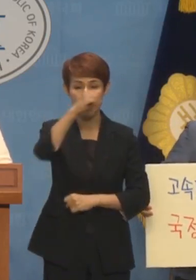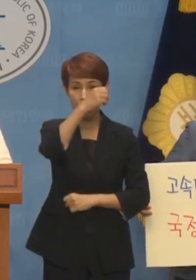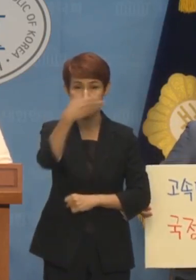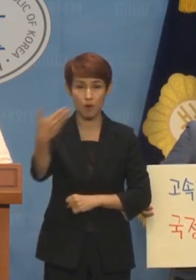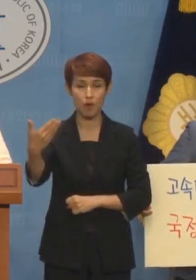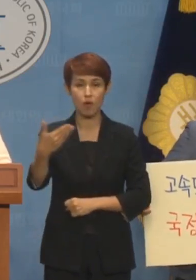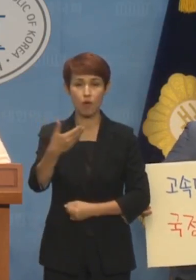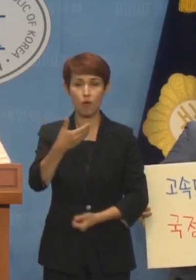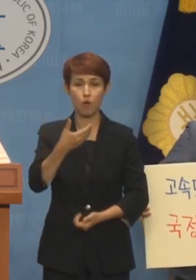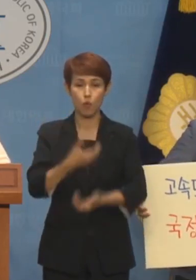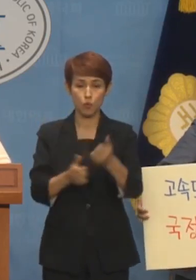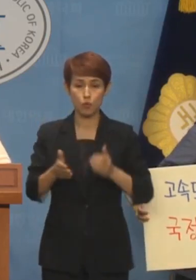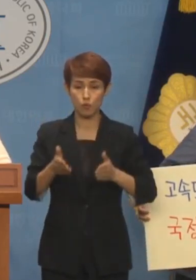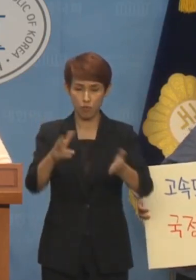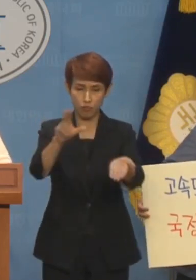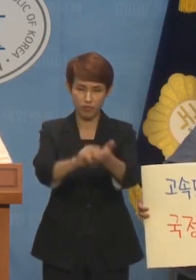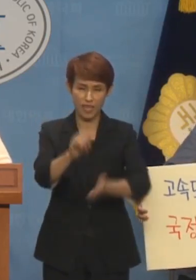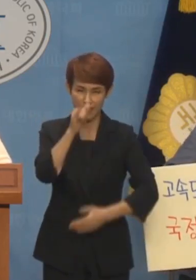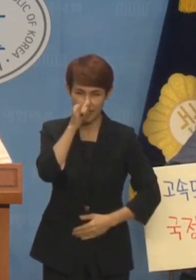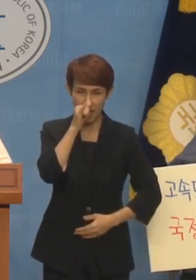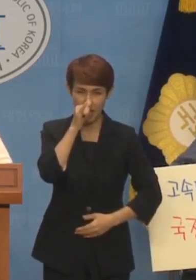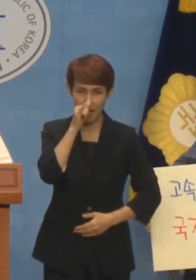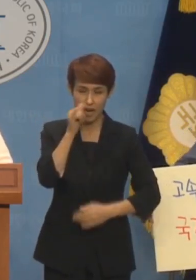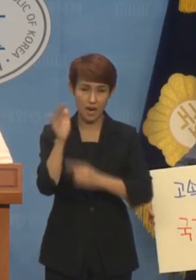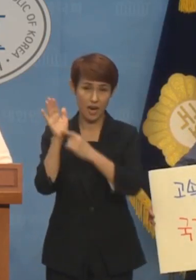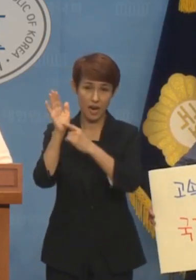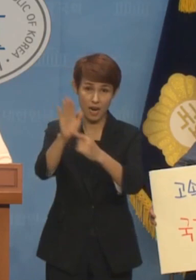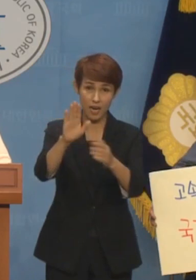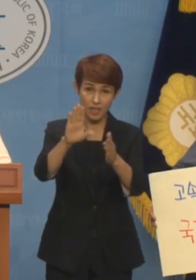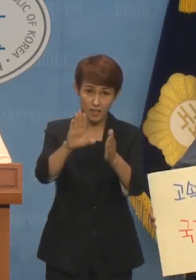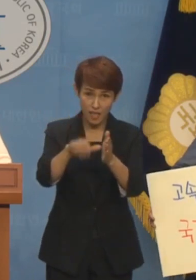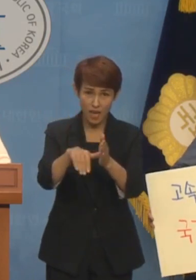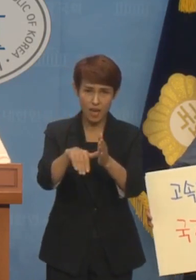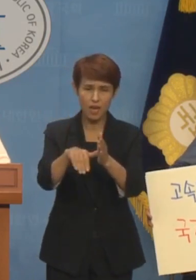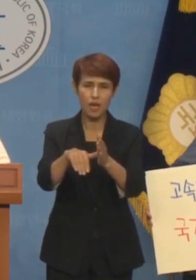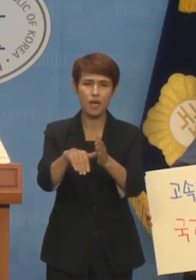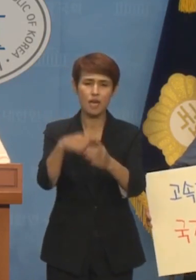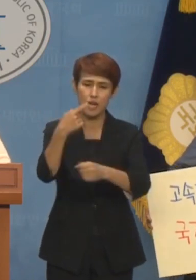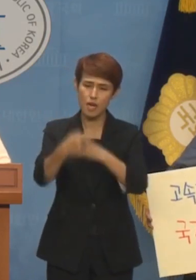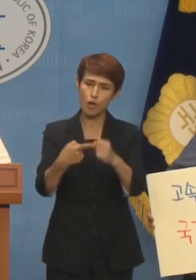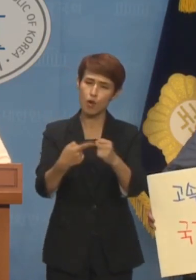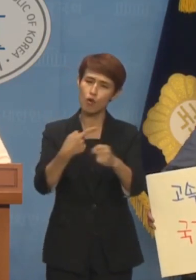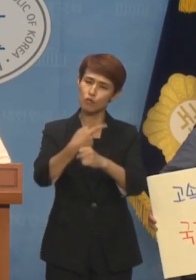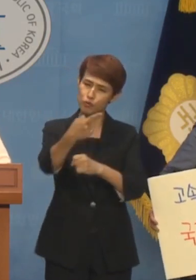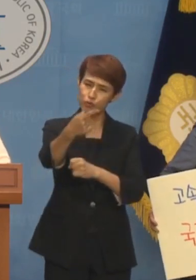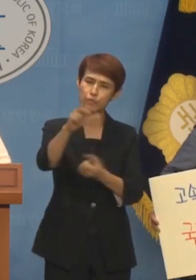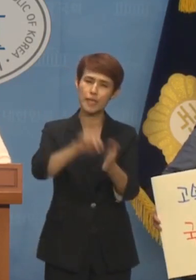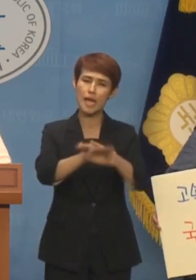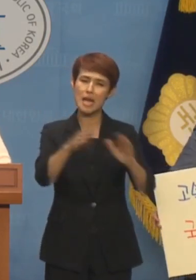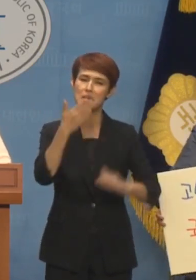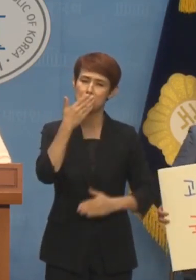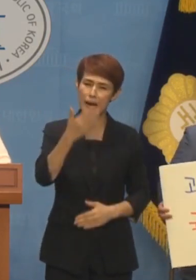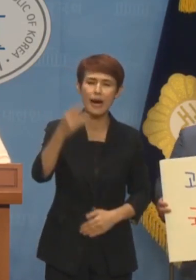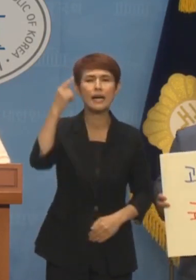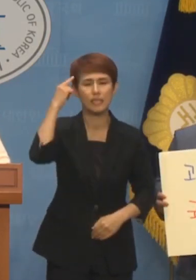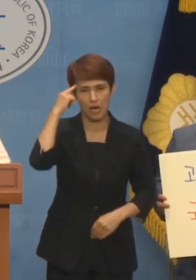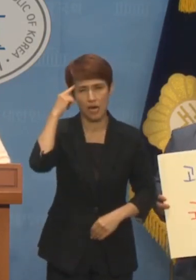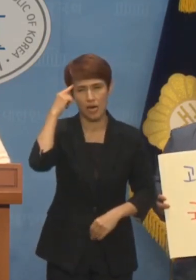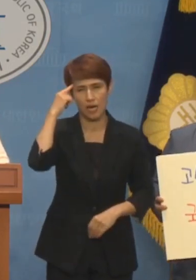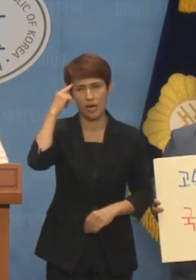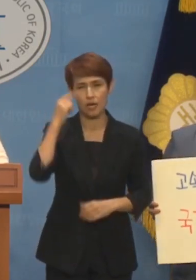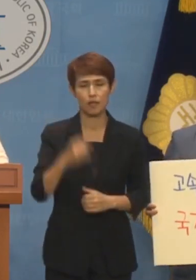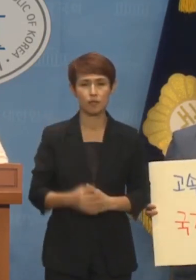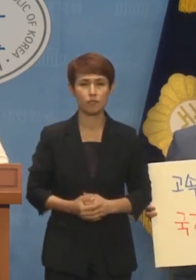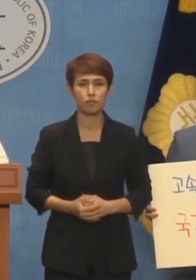때 1년 후에는 무언가 바뀌고 정비되지 않았을까라고 저희가 생각했습니다. 그리고 국정조사 등등을